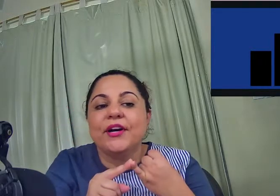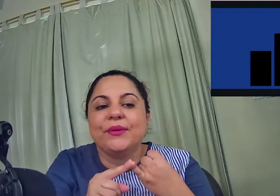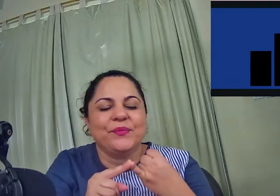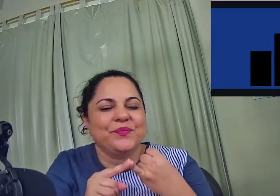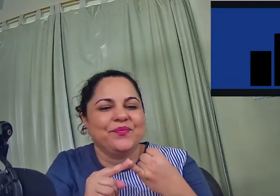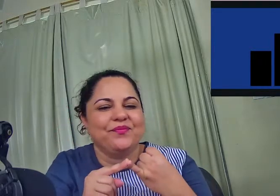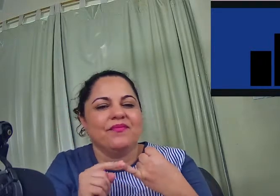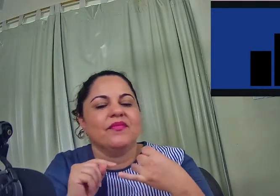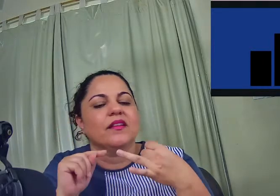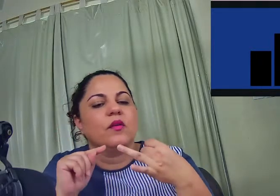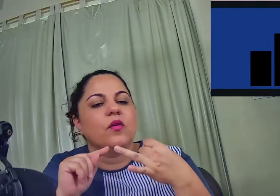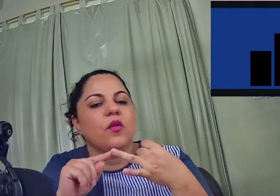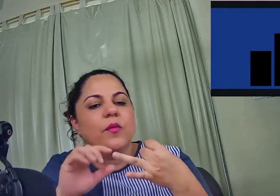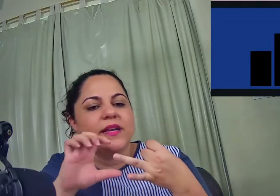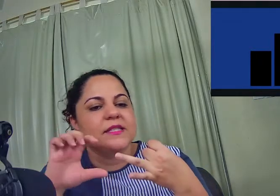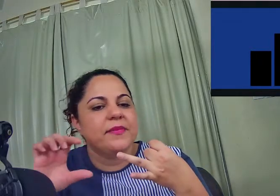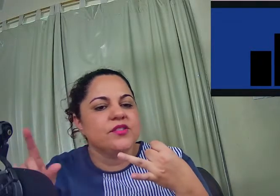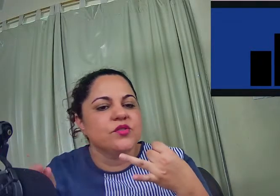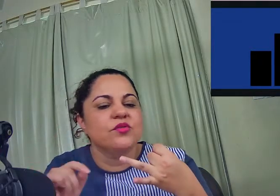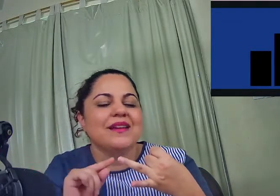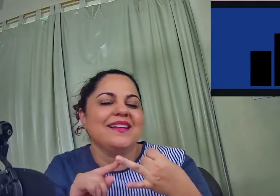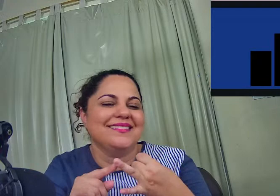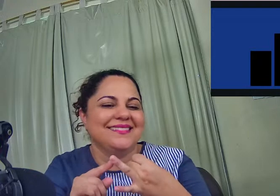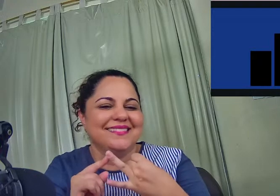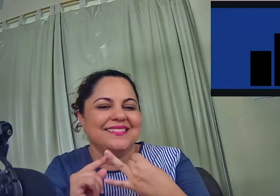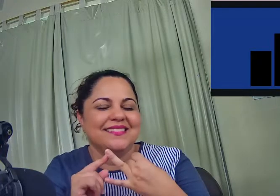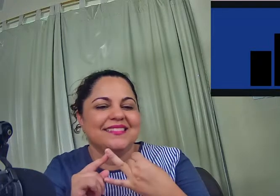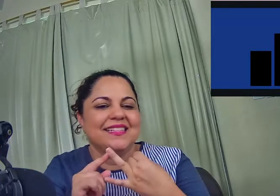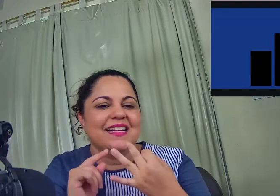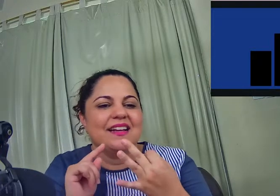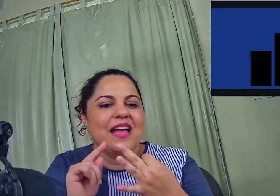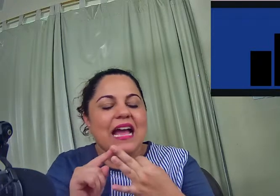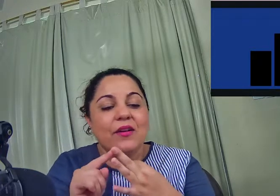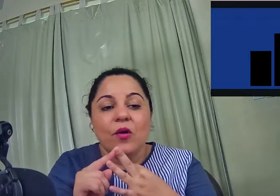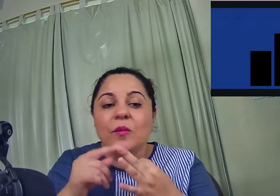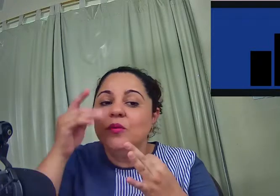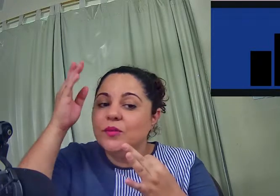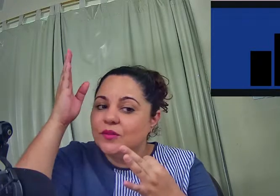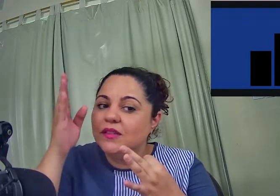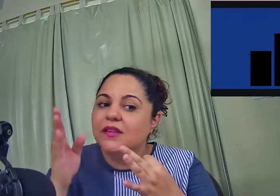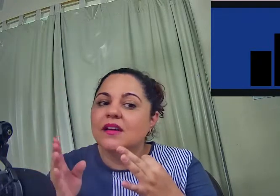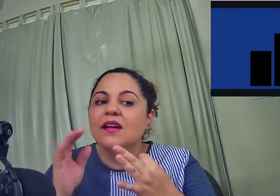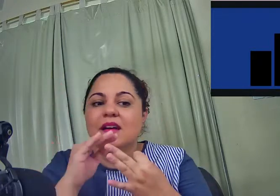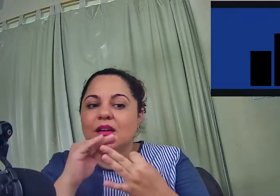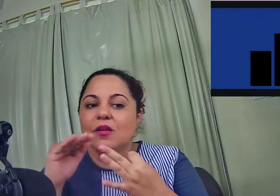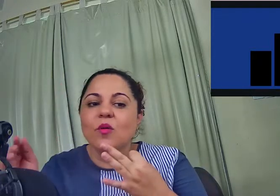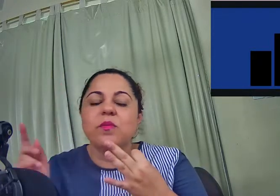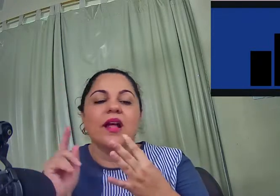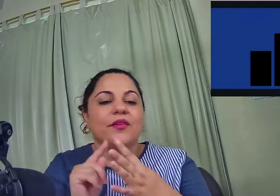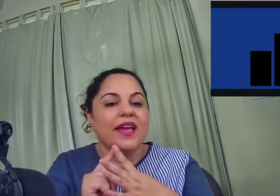tamanho, como a espessura, como o plano que ele